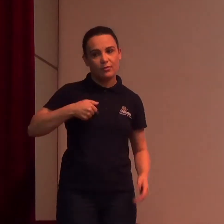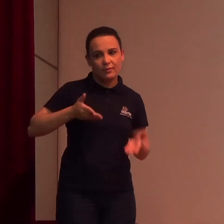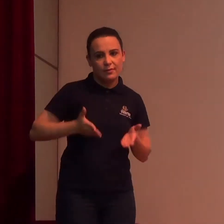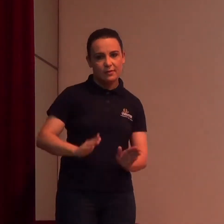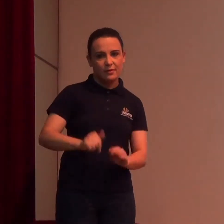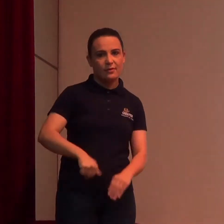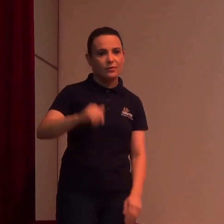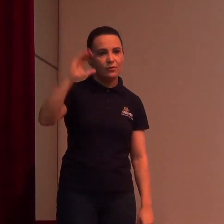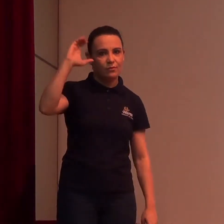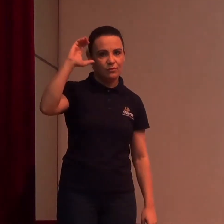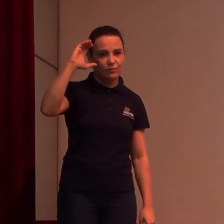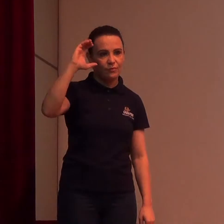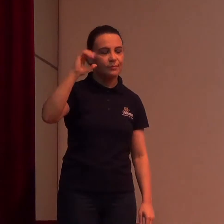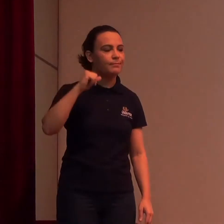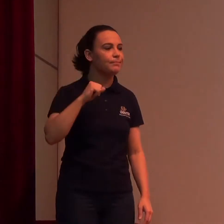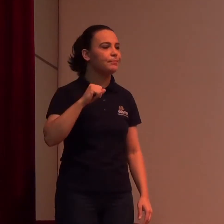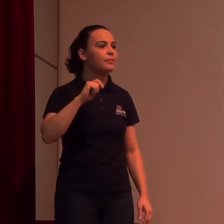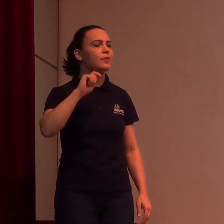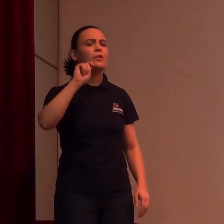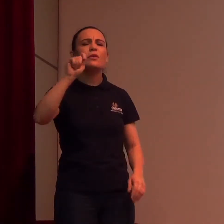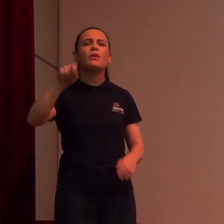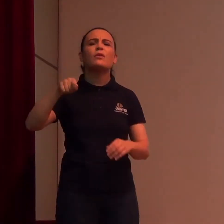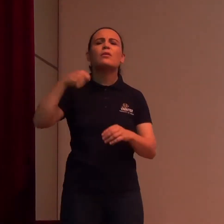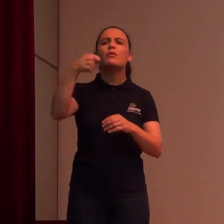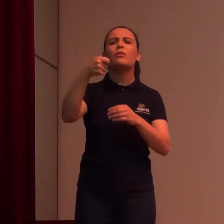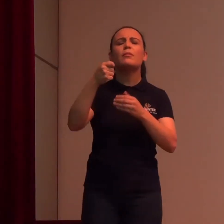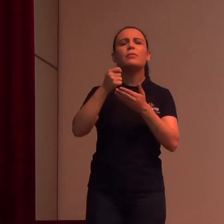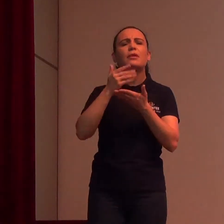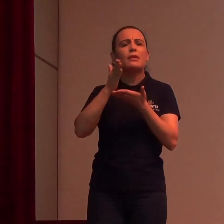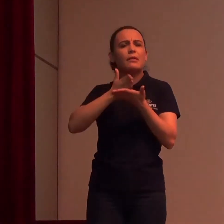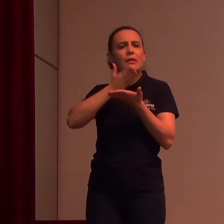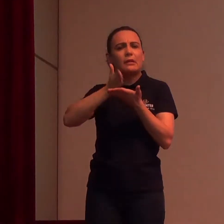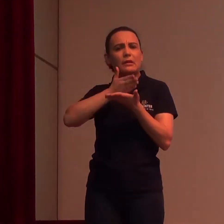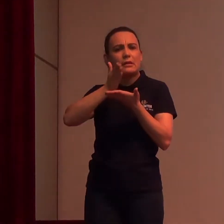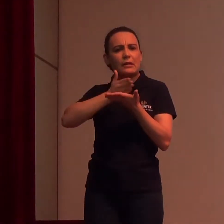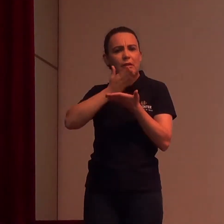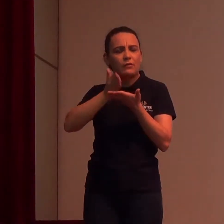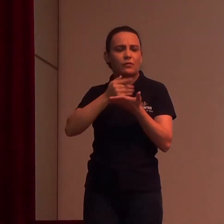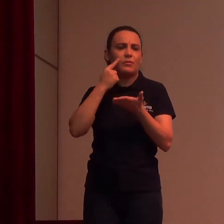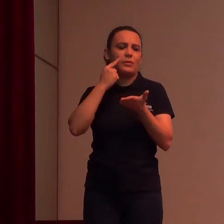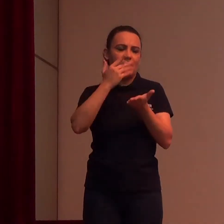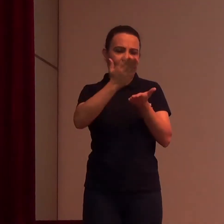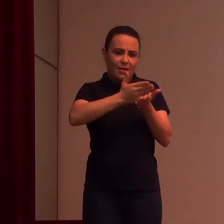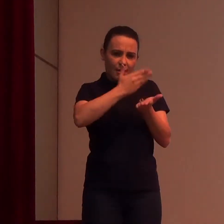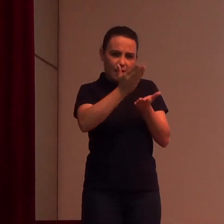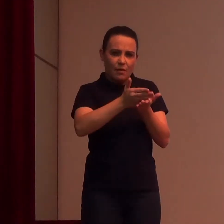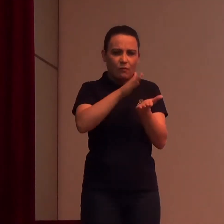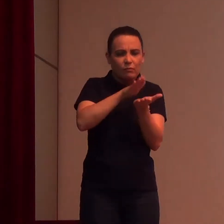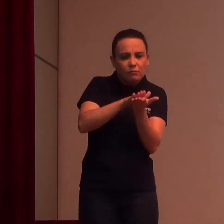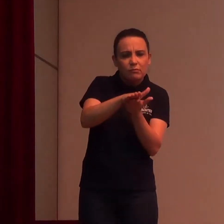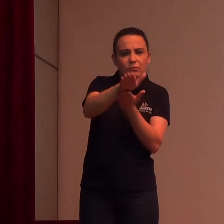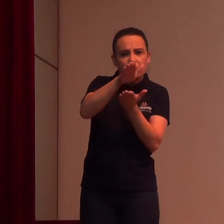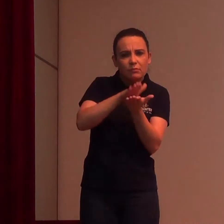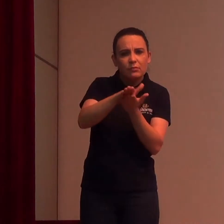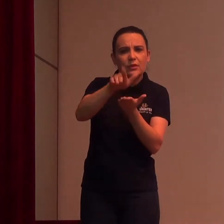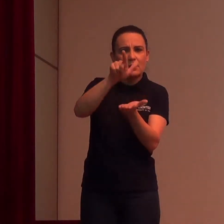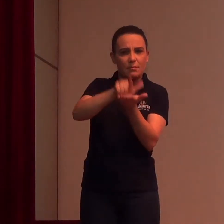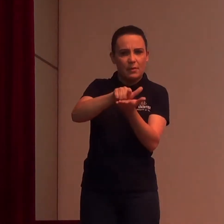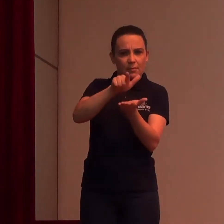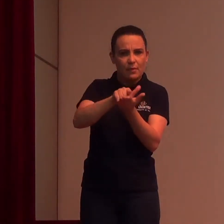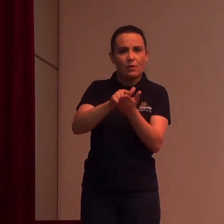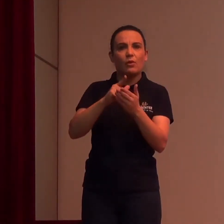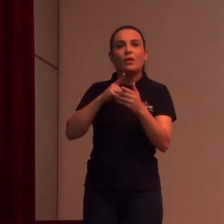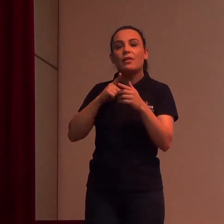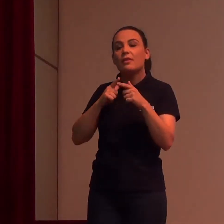respeito, voltando um pouquinho aos livros, para que haja um livro impresso em papel, existe uma matriz